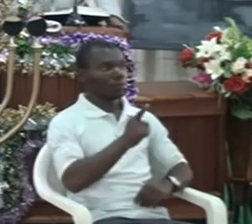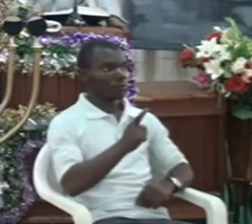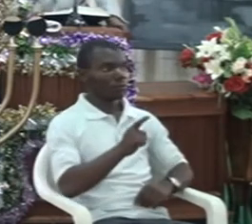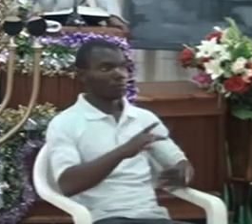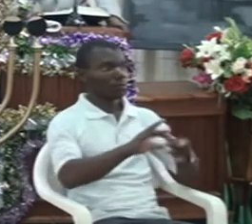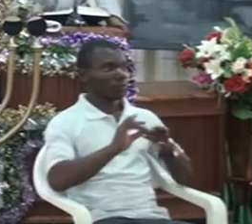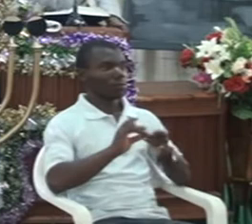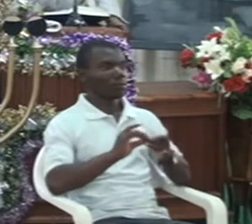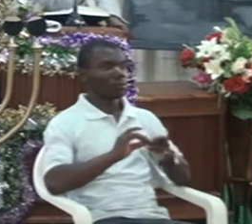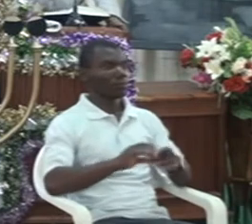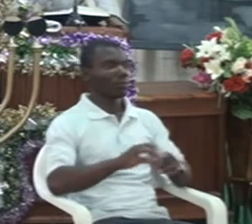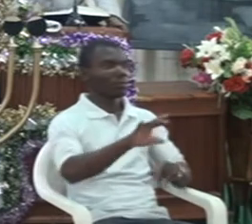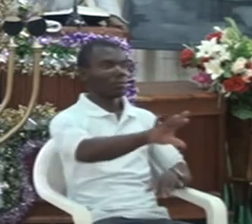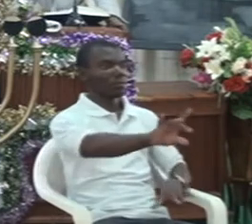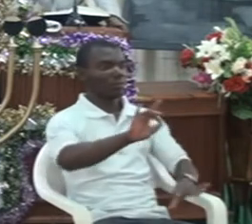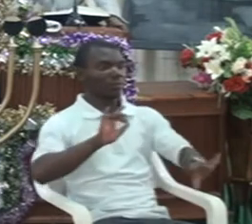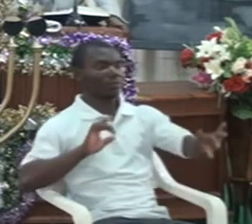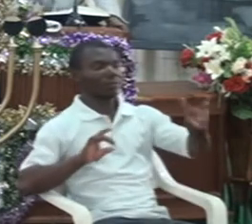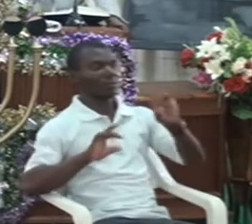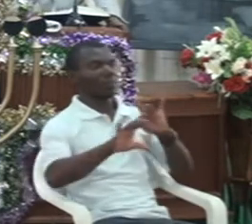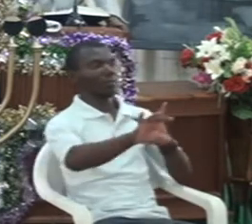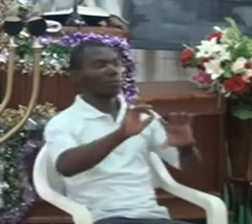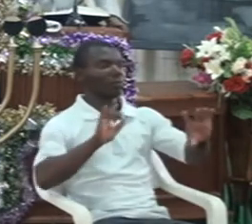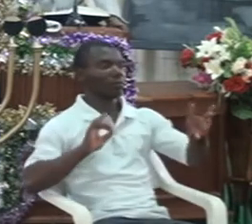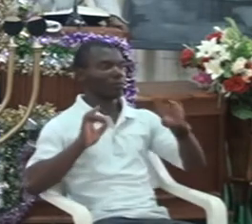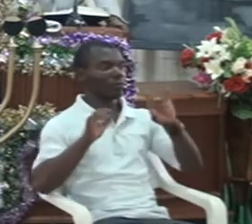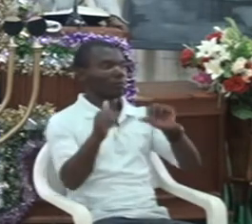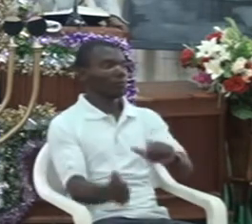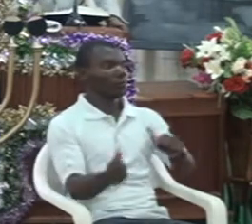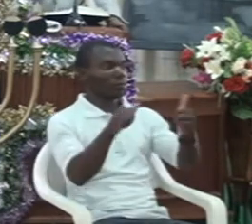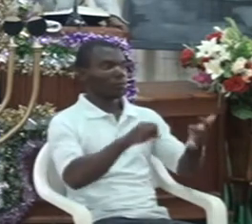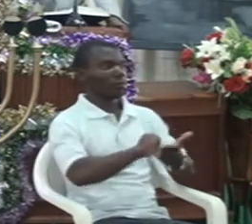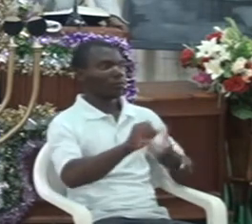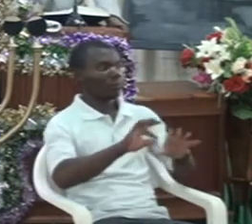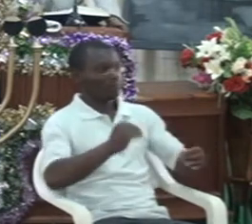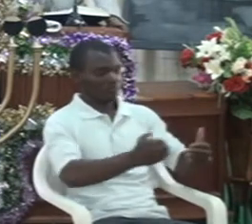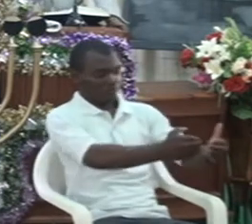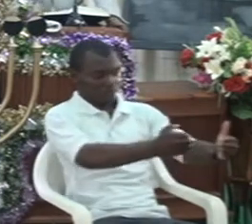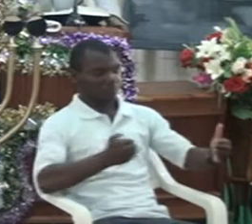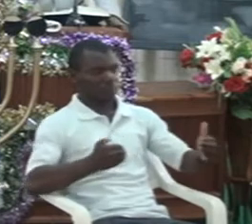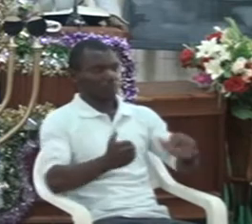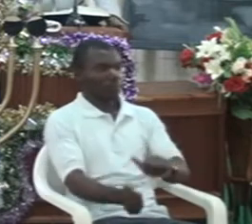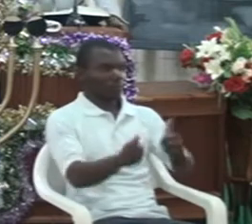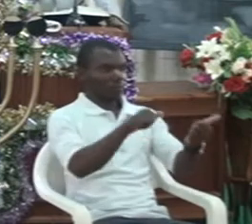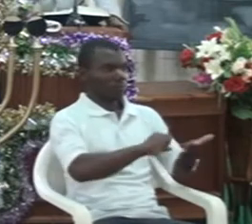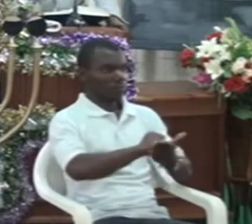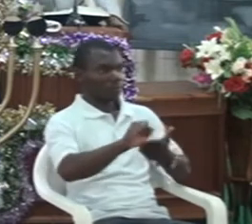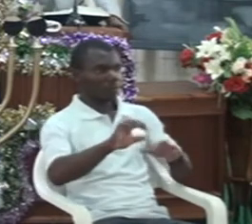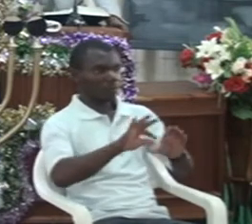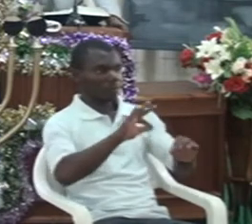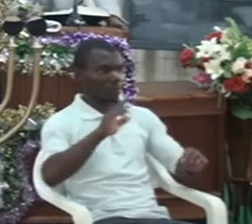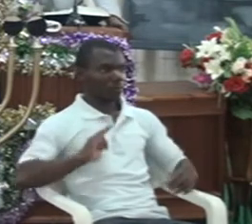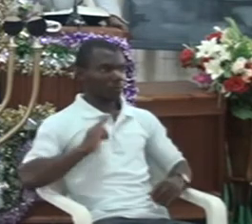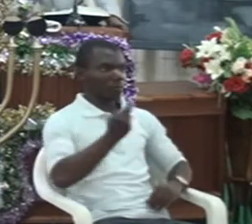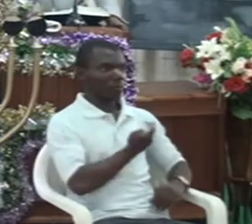nous sommes candidats au baptême du Saint-Esprit. Tuko wetu pasha kubatizwa. Avant le baptême du Saint-Esprit, mbele ya ubatizo wa mtakatifu,